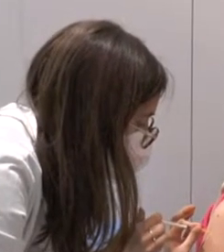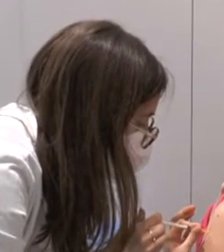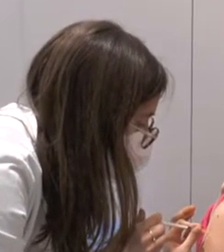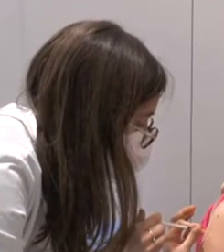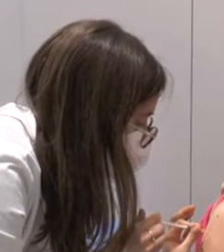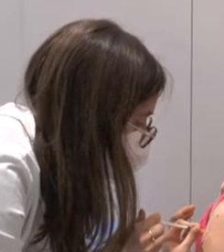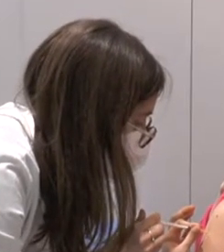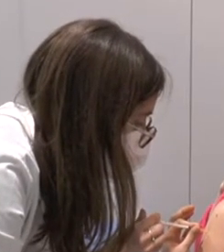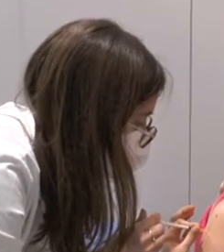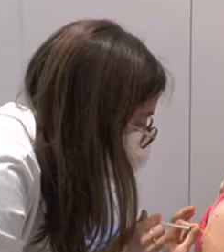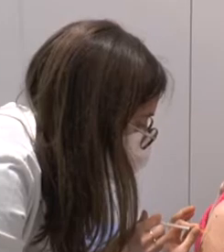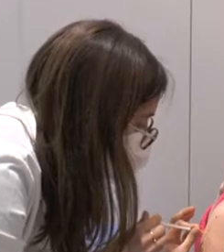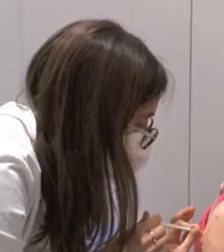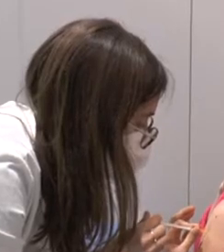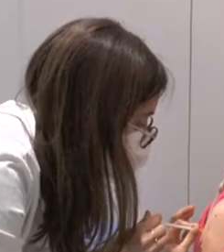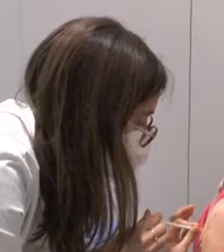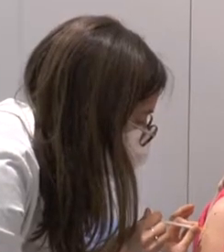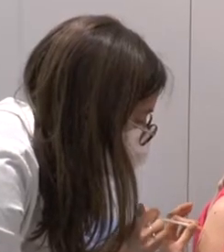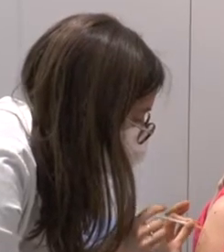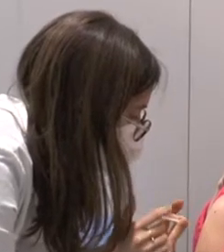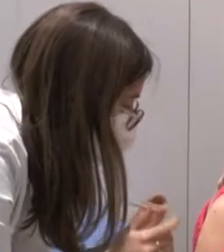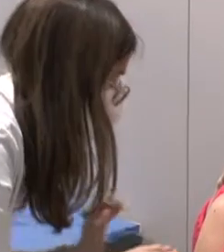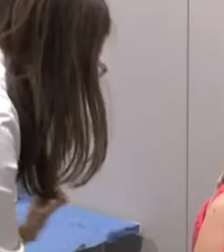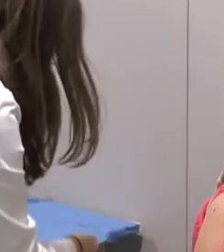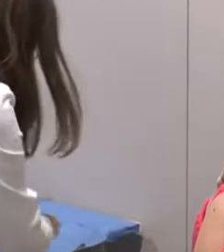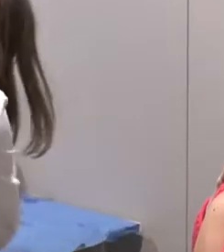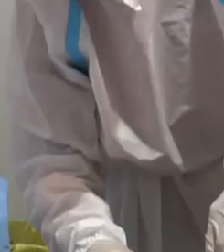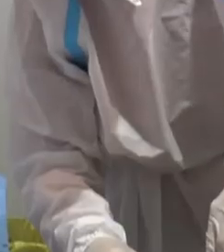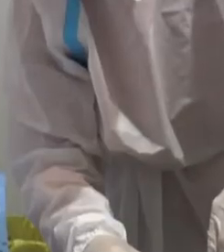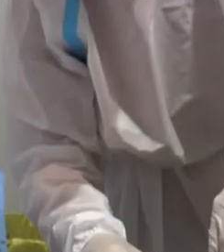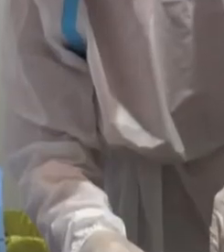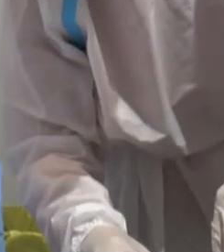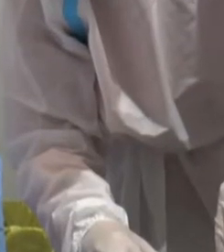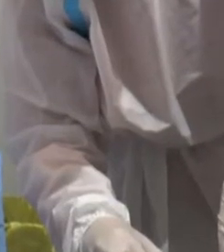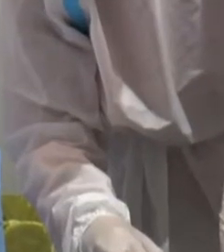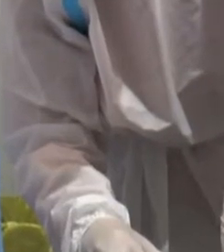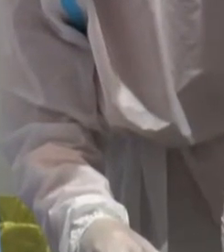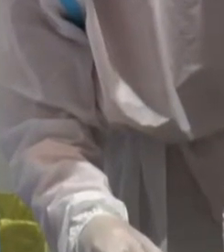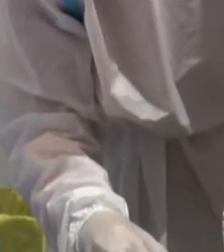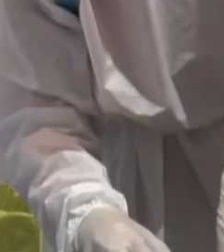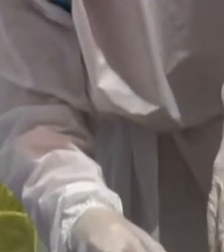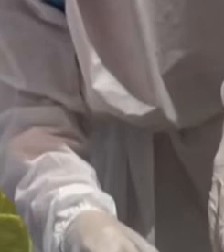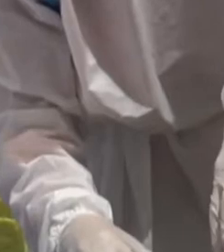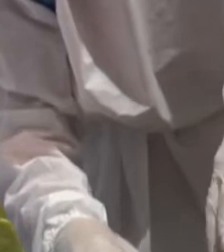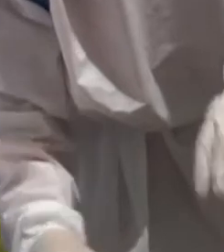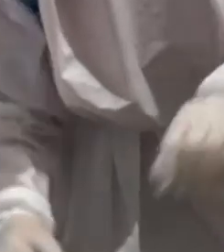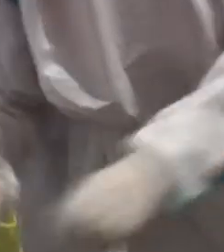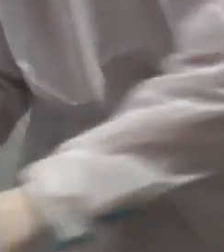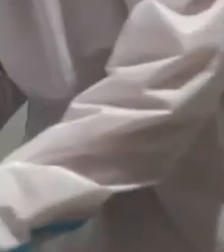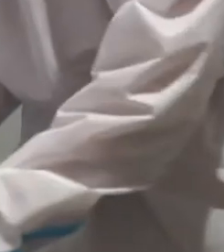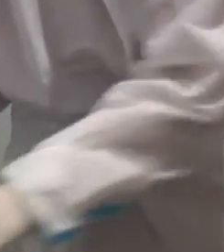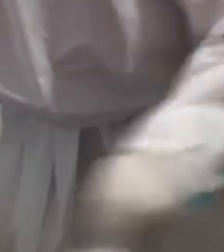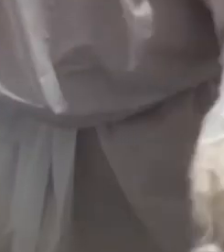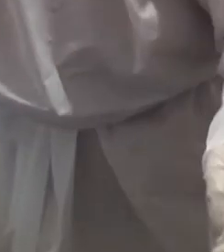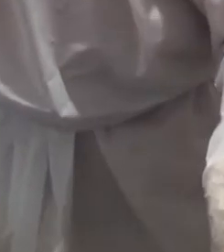macchina vaccinale della regione in grado di correre lo dice anche il commissario per le vaccinazioni lo ricorda il presidente della regione veneto luca zaia peccato